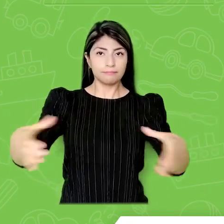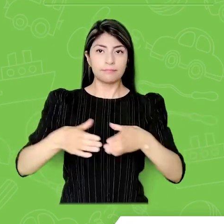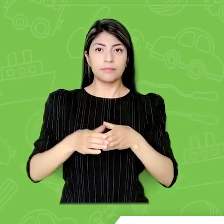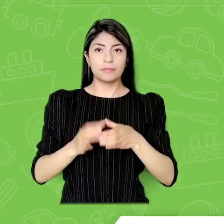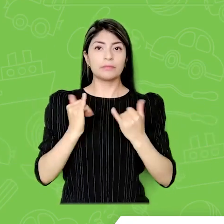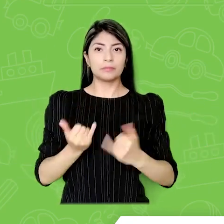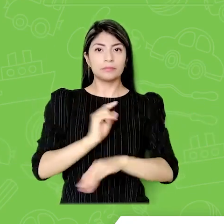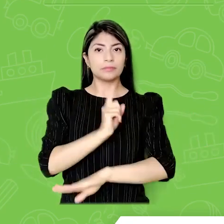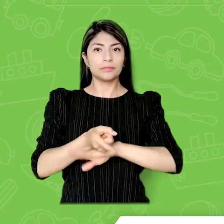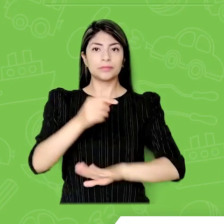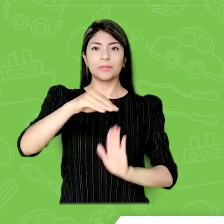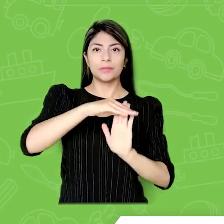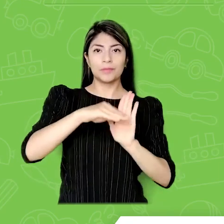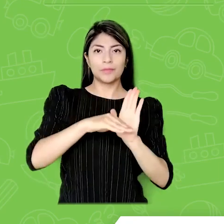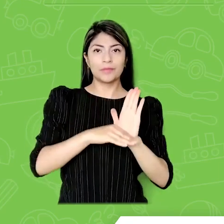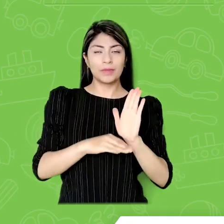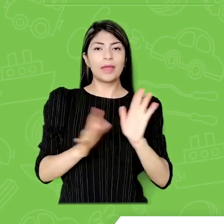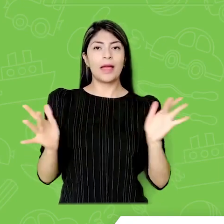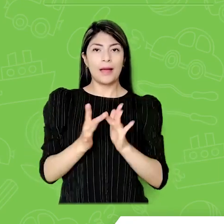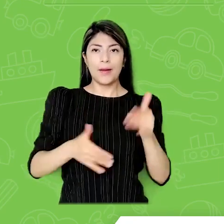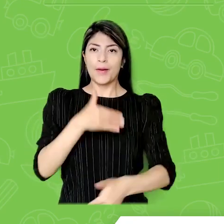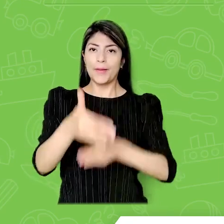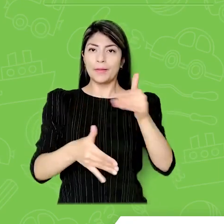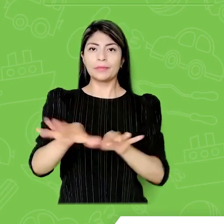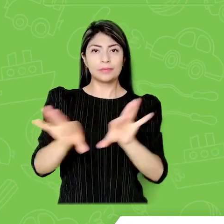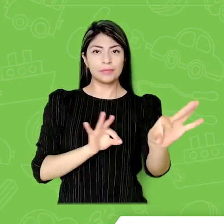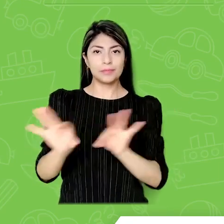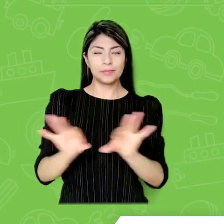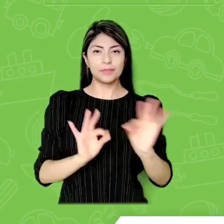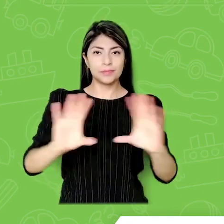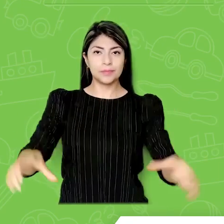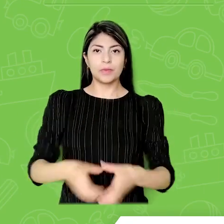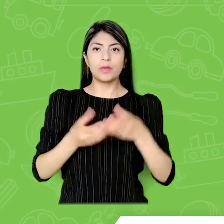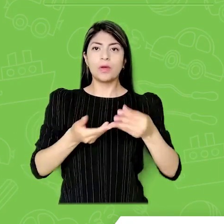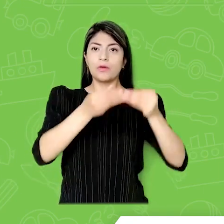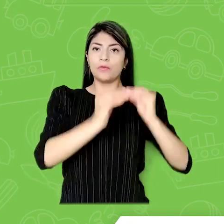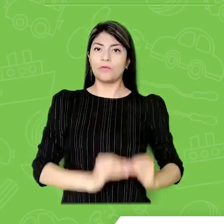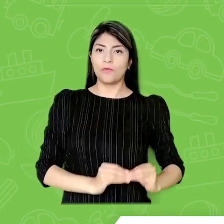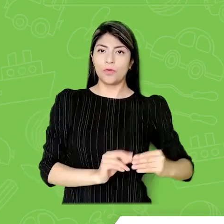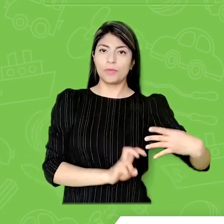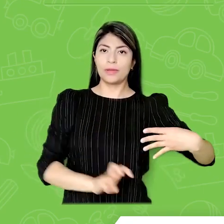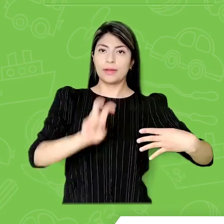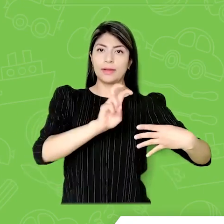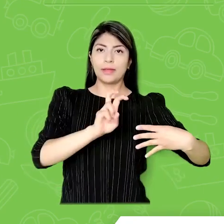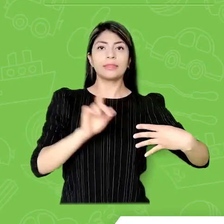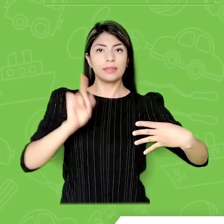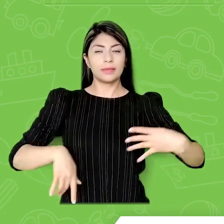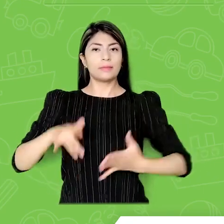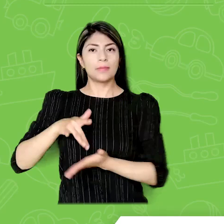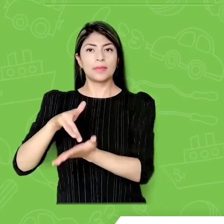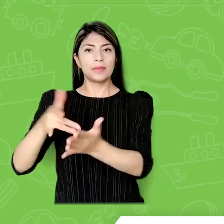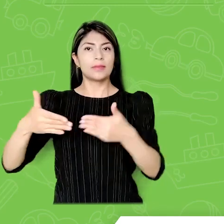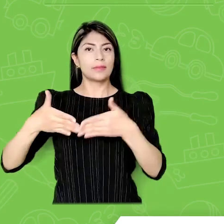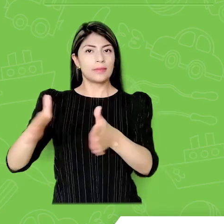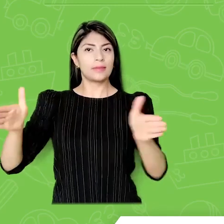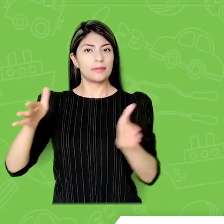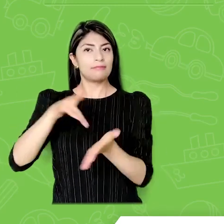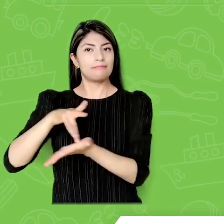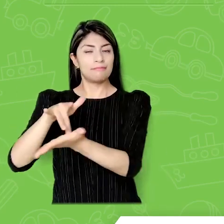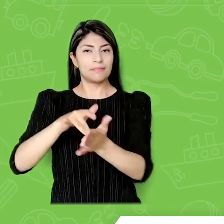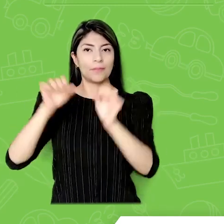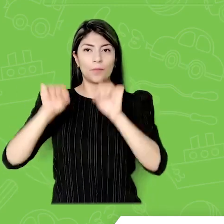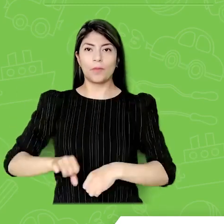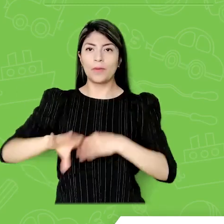se establecen las reglas del proceso de selección, en las modalidades de ascenso y abierto, para proveer